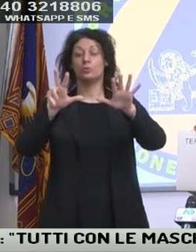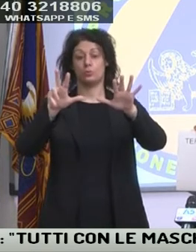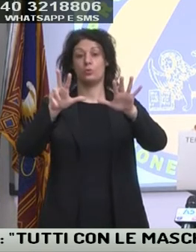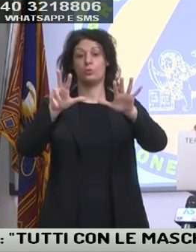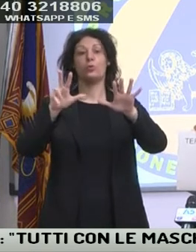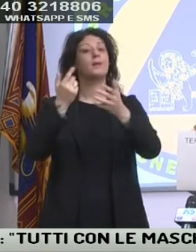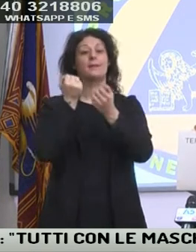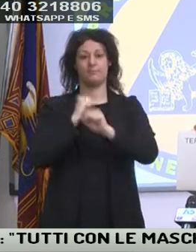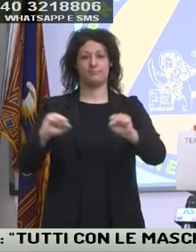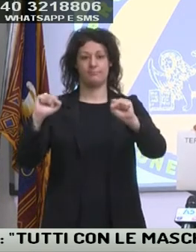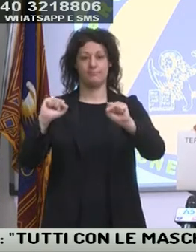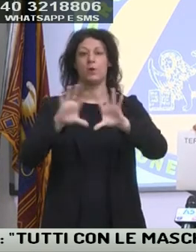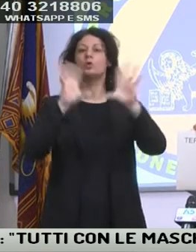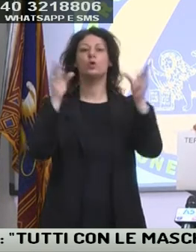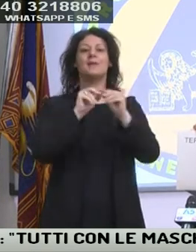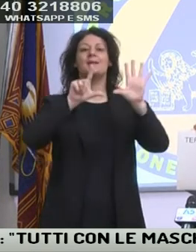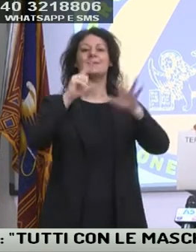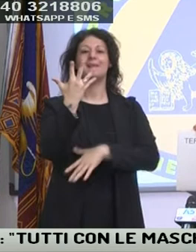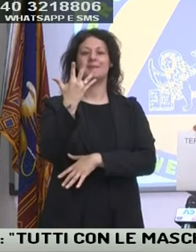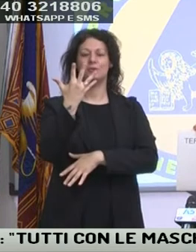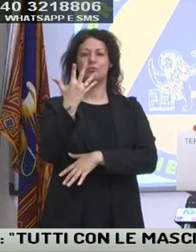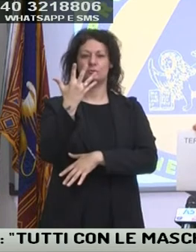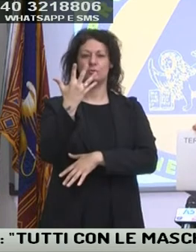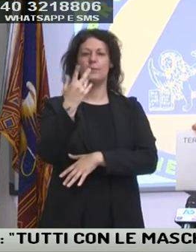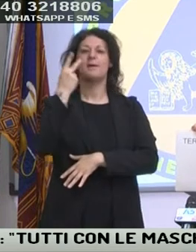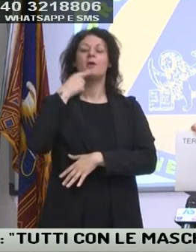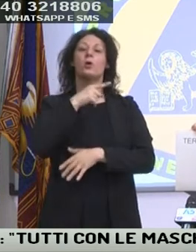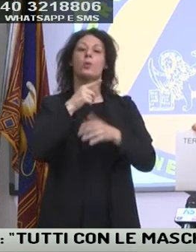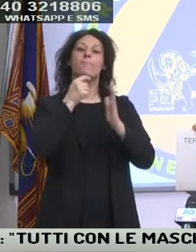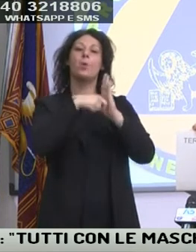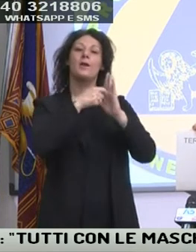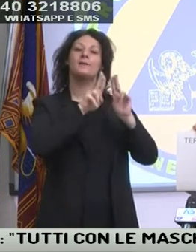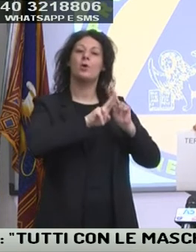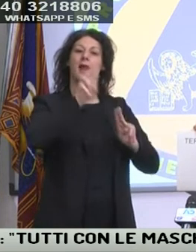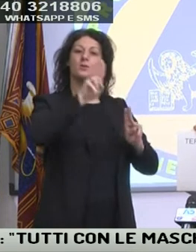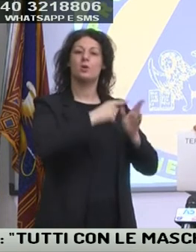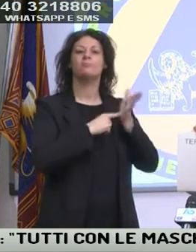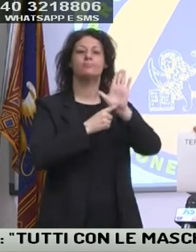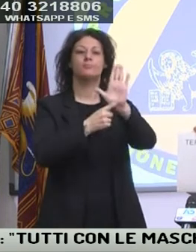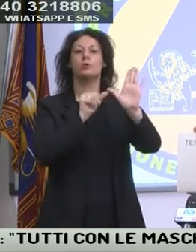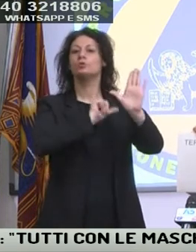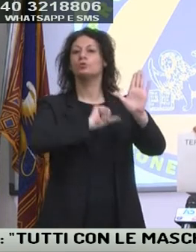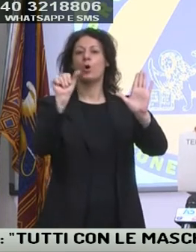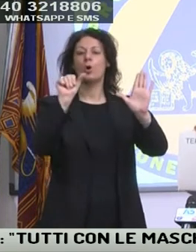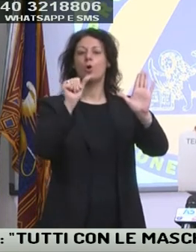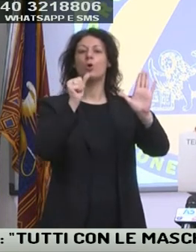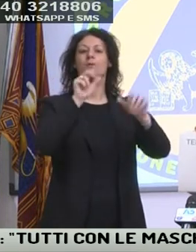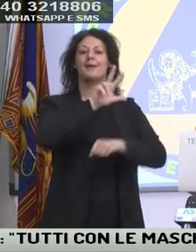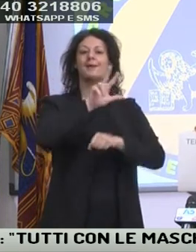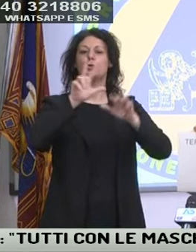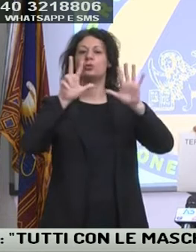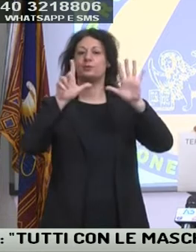negativi. Totale 75, ma nel bollettino nazionale vedrete 38, cioè solo i negativi.